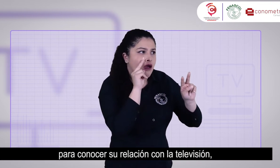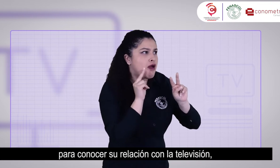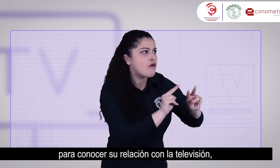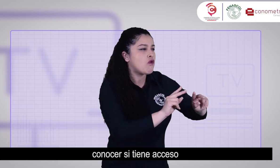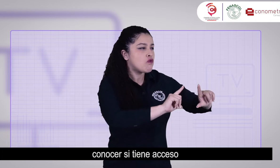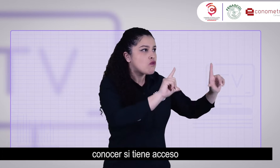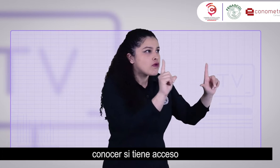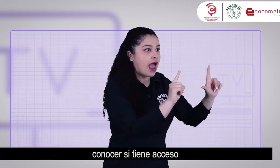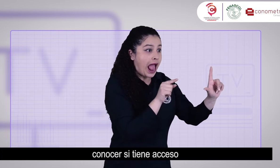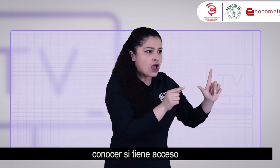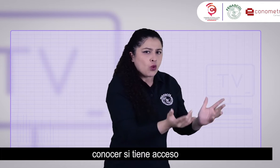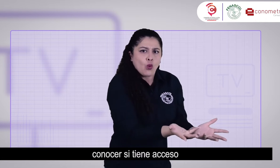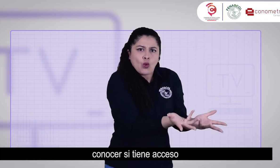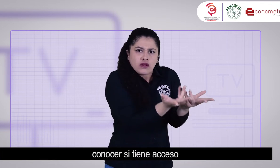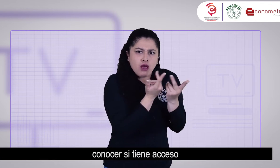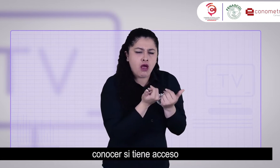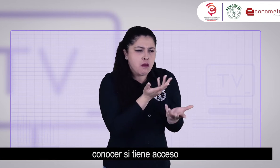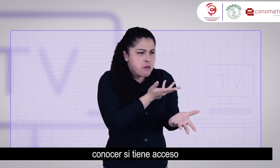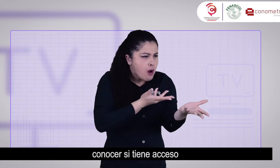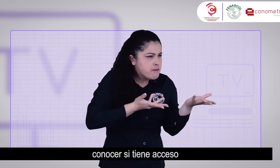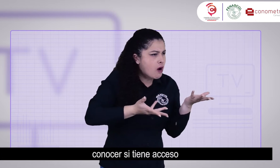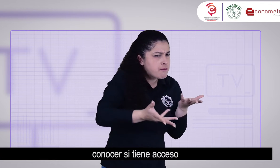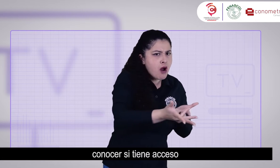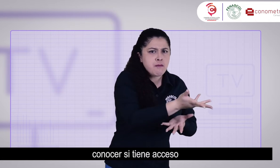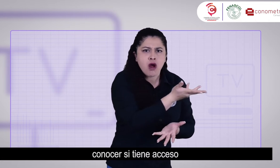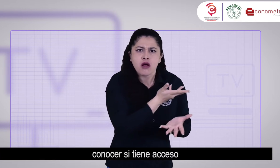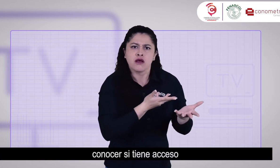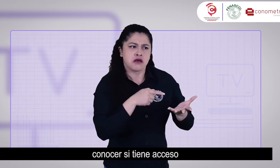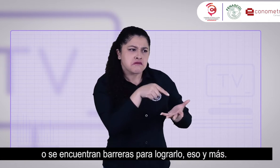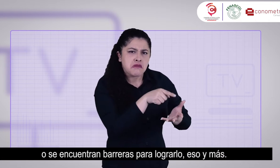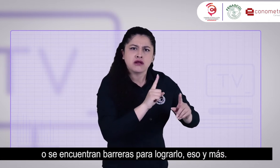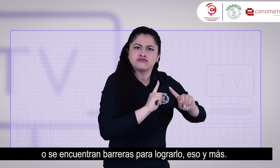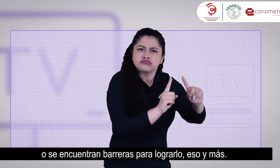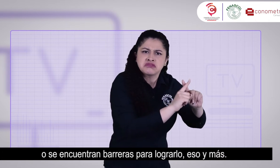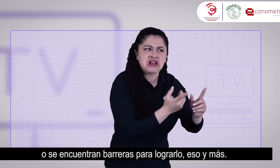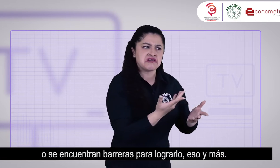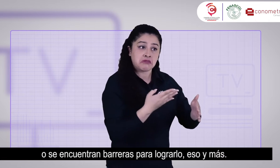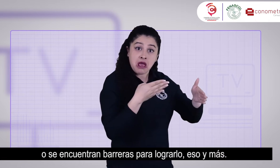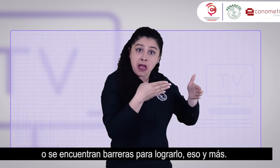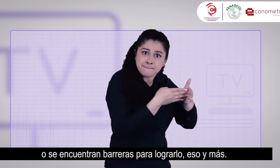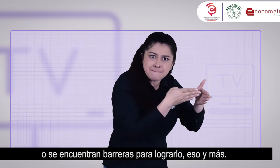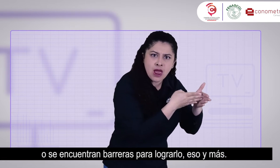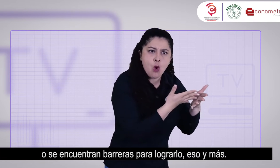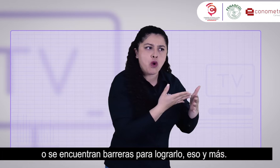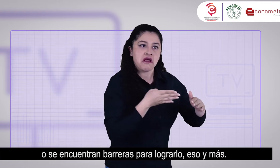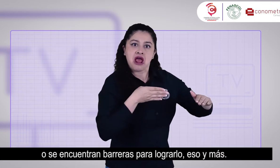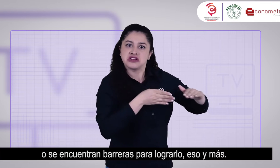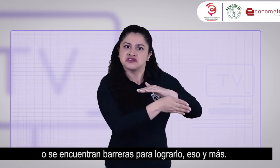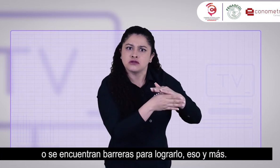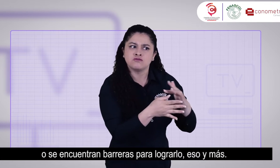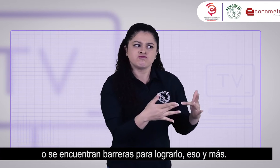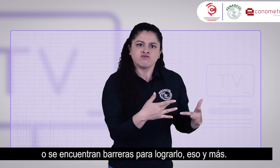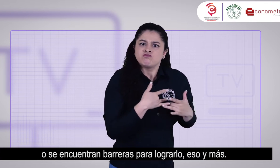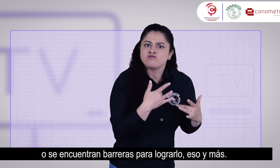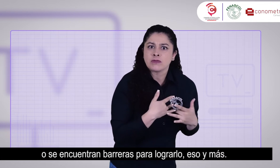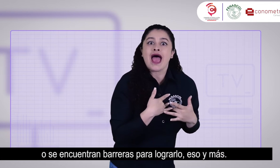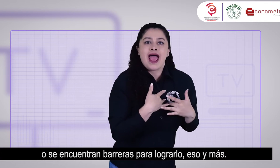conocer si tienen acceso o se encuentran barreras para lograrlo. Con